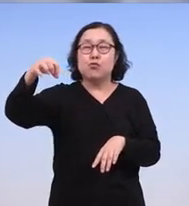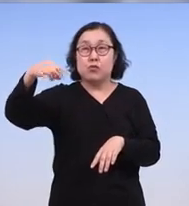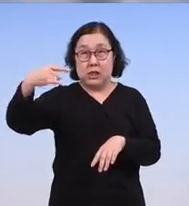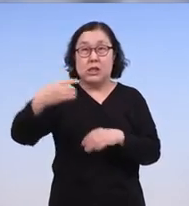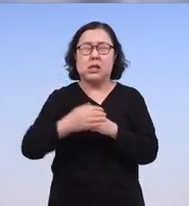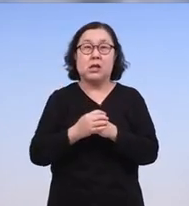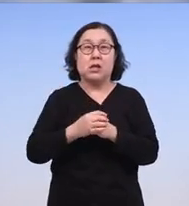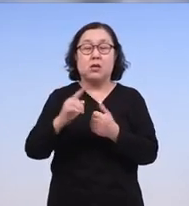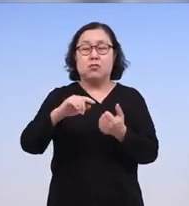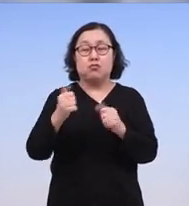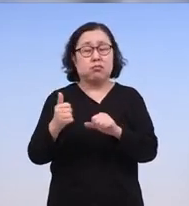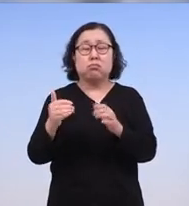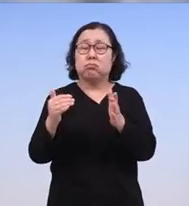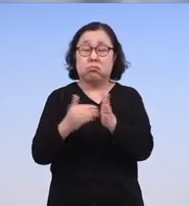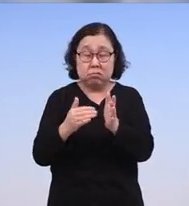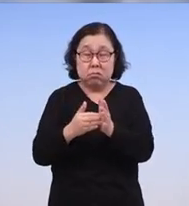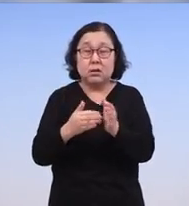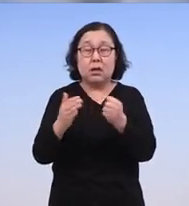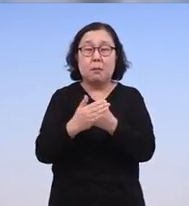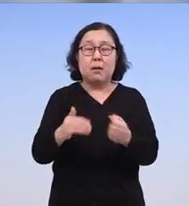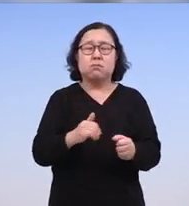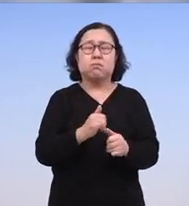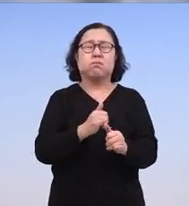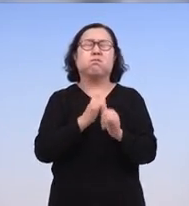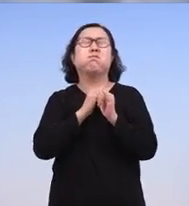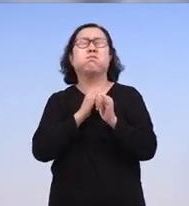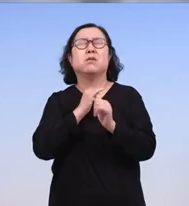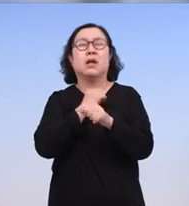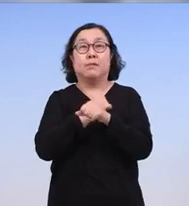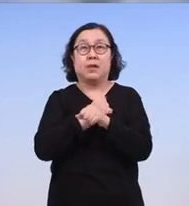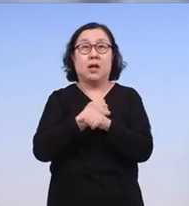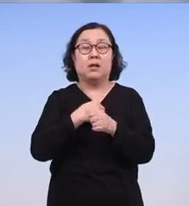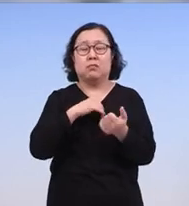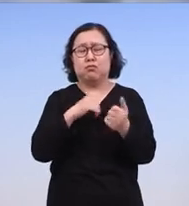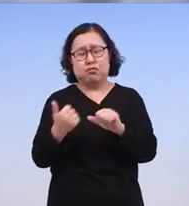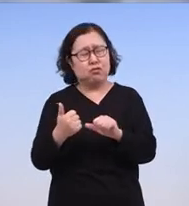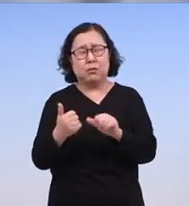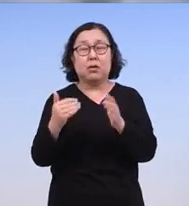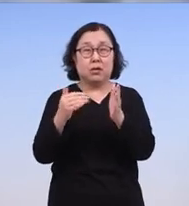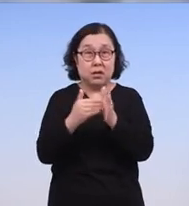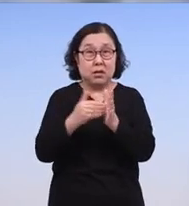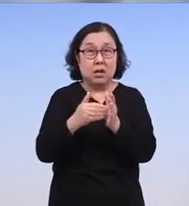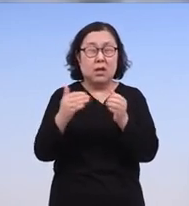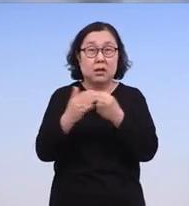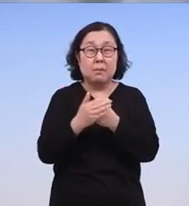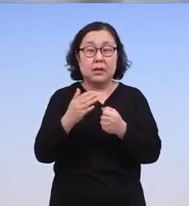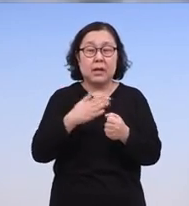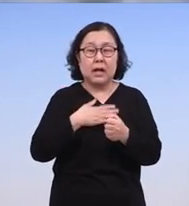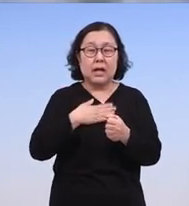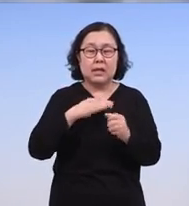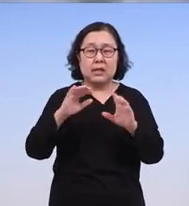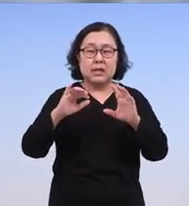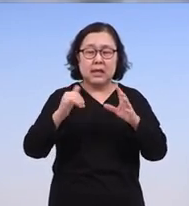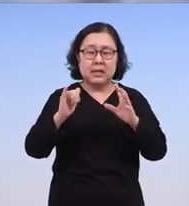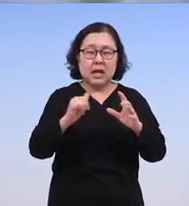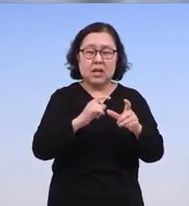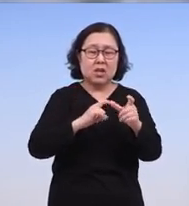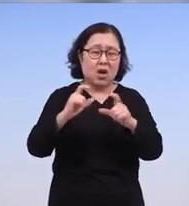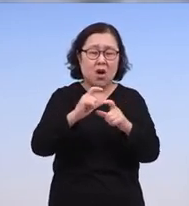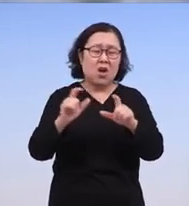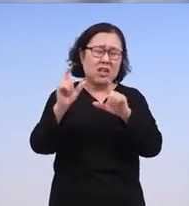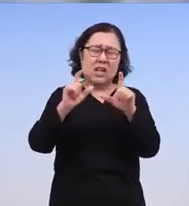하나? 죽으면 끝인데. 그 자살도 마찬가지 아닙니까? 어차피 죽으면 끝인데 내가 뭐 여기서 무슨